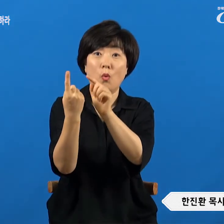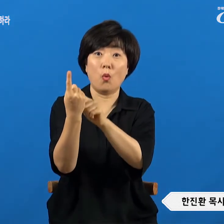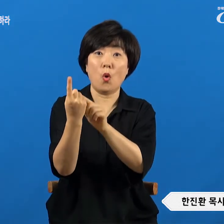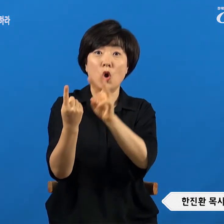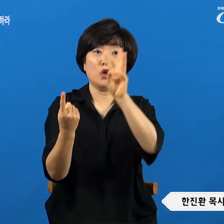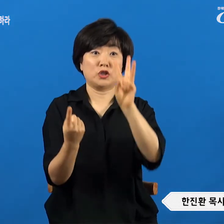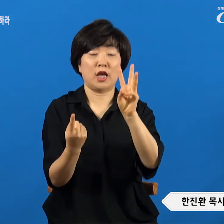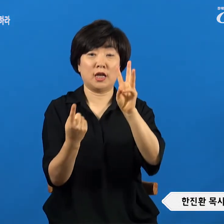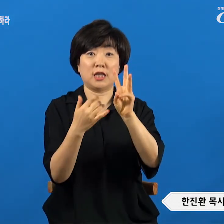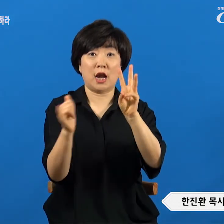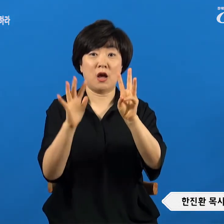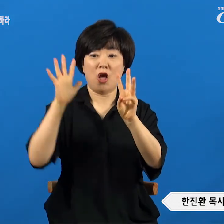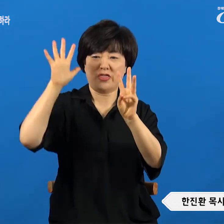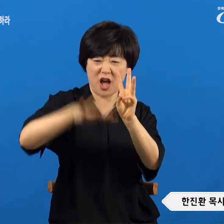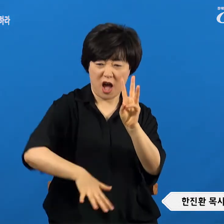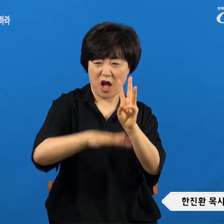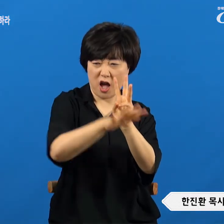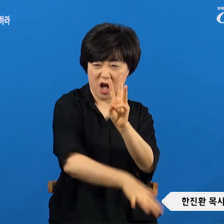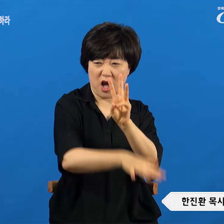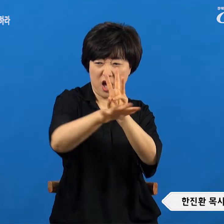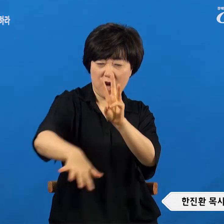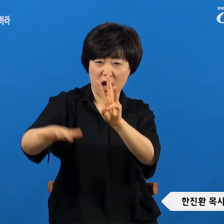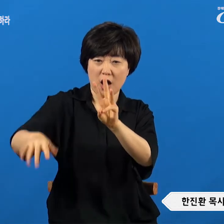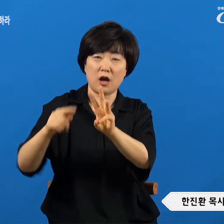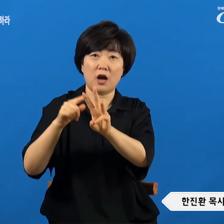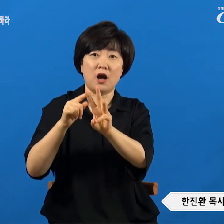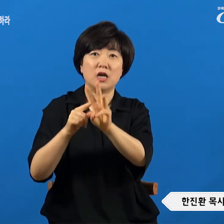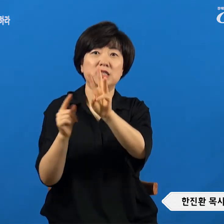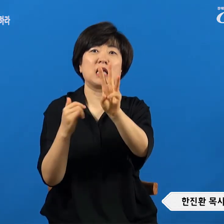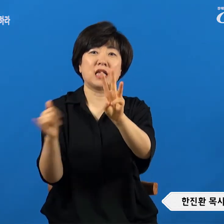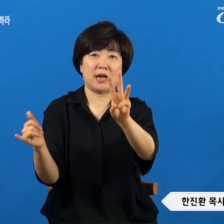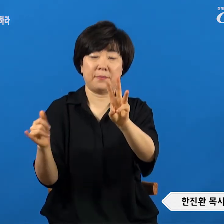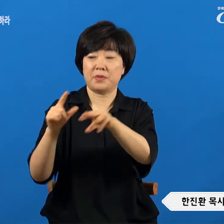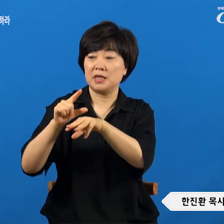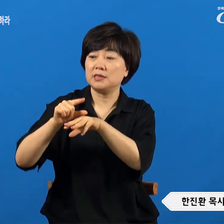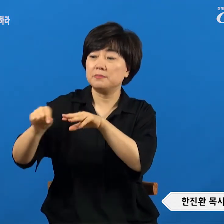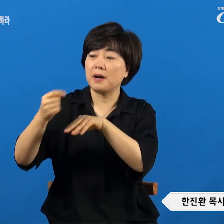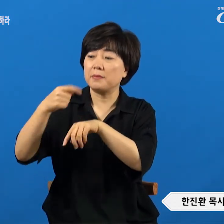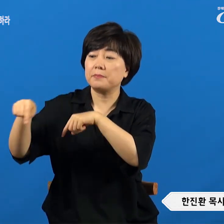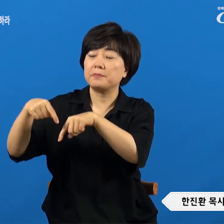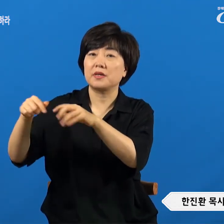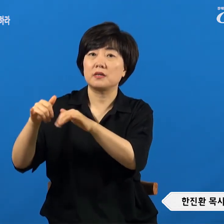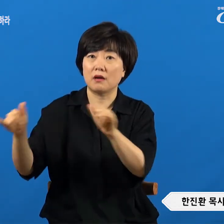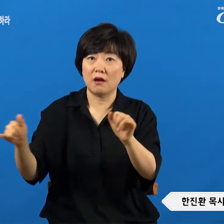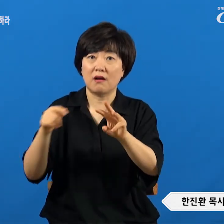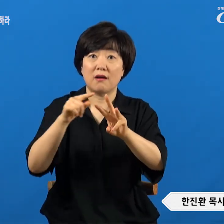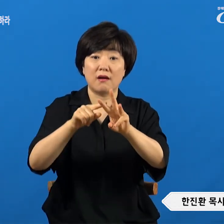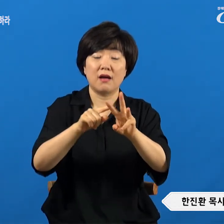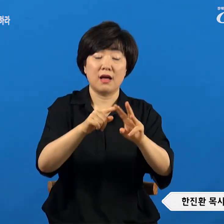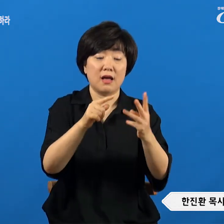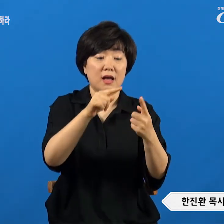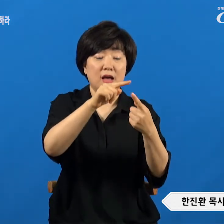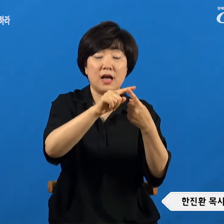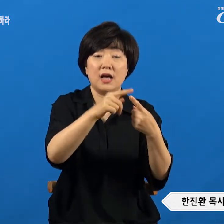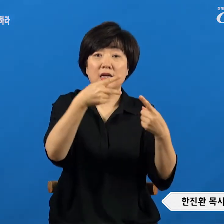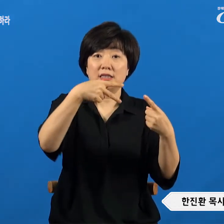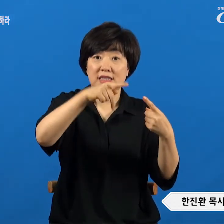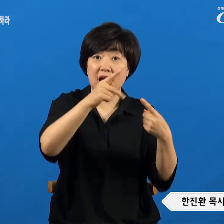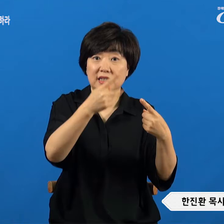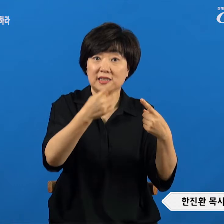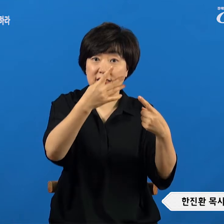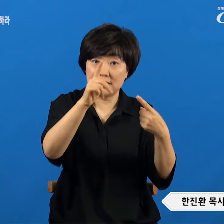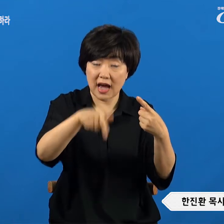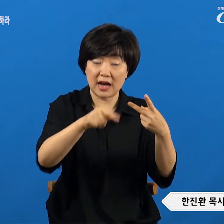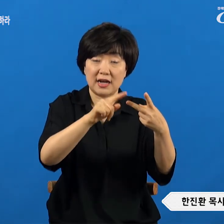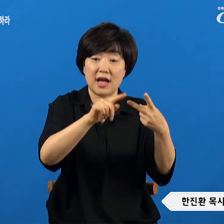있었습니다. 유대인 출신의 지방장관 사드락, 메삭, 아벤느고입니다. 다니엘의